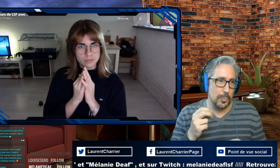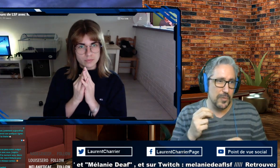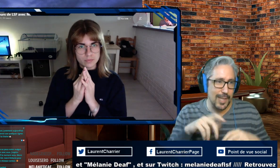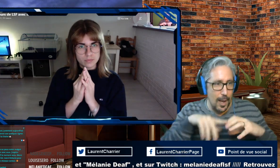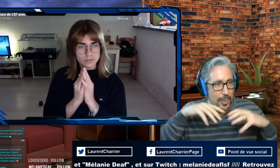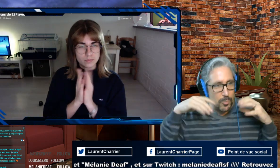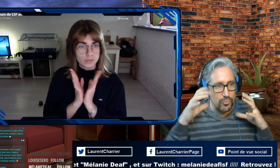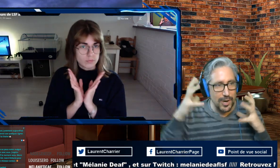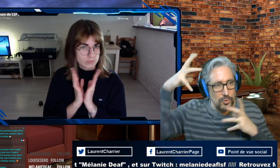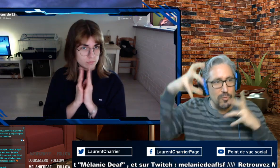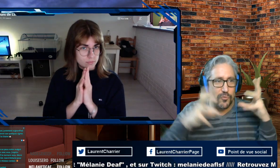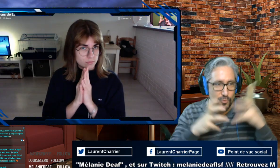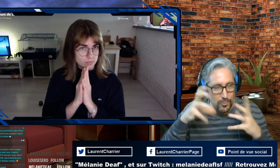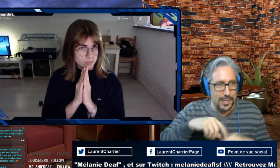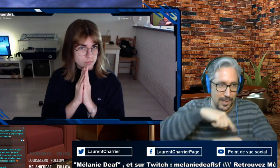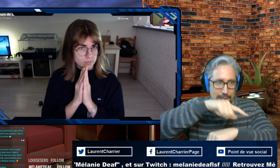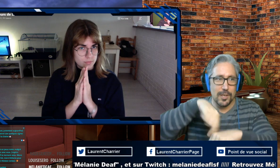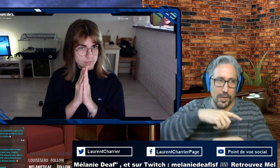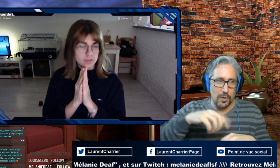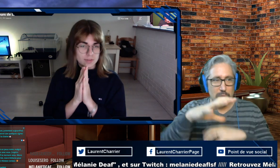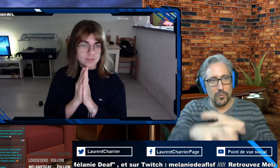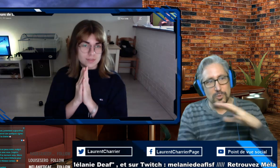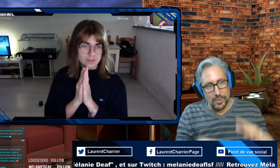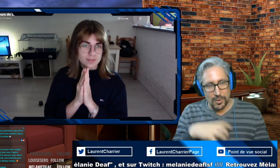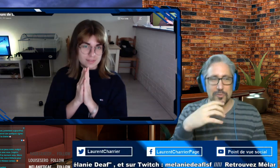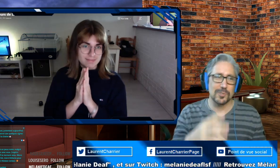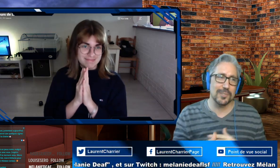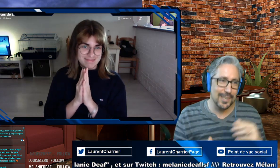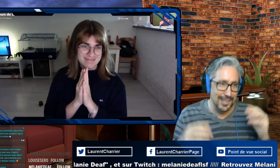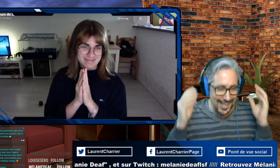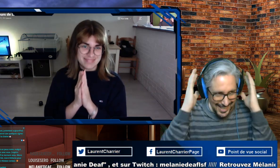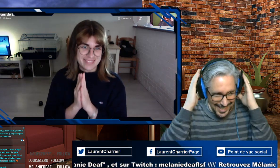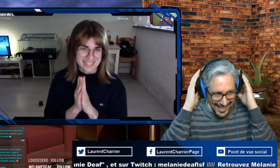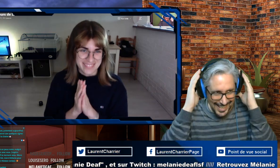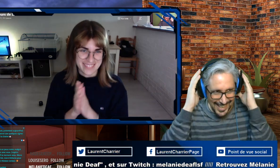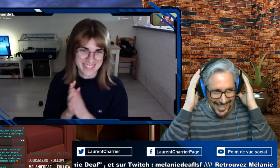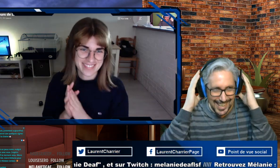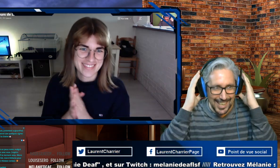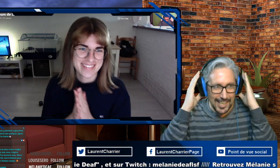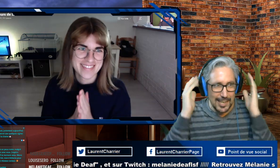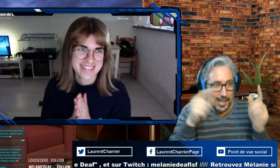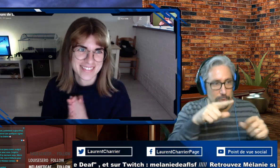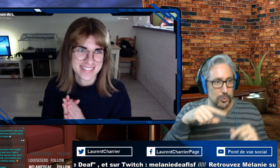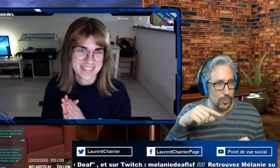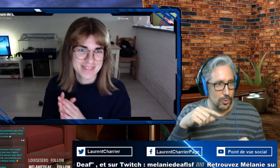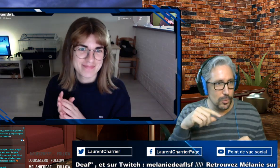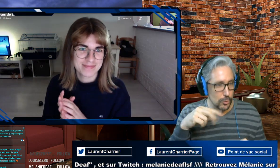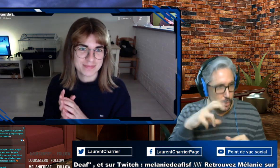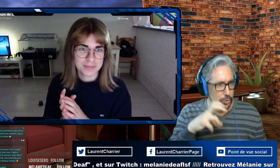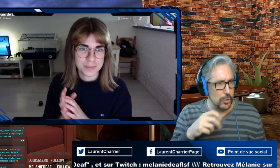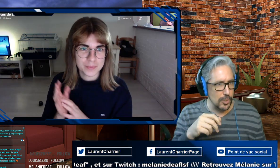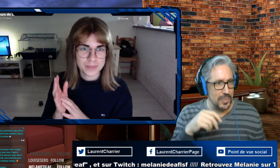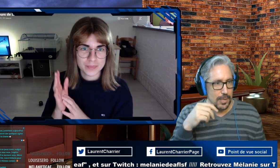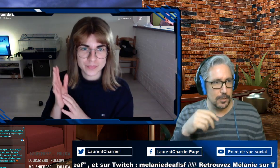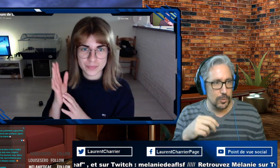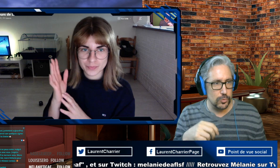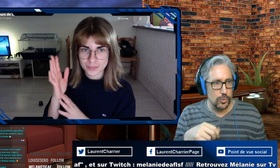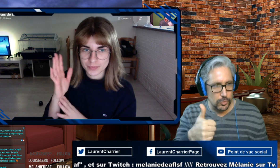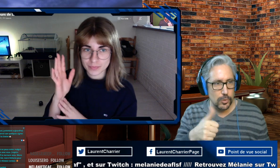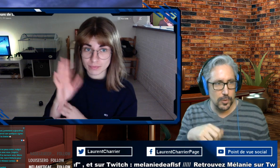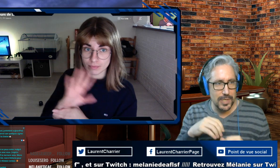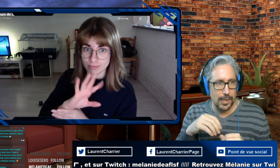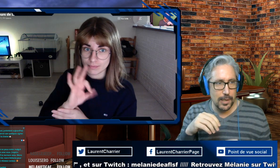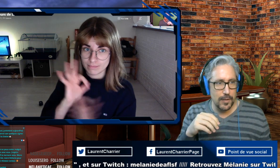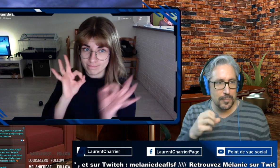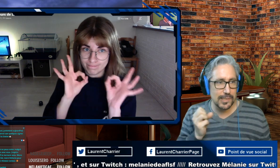Ça s'apprend vite. Après, pour être fluide, faut du temps, faut s'entraîner. Et toi, tu codes bien?